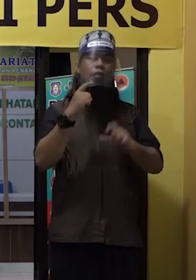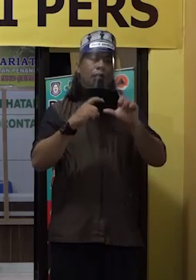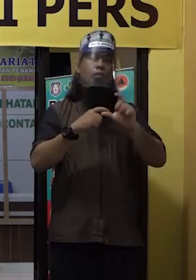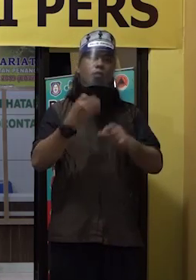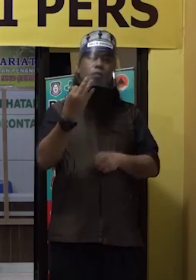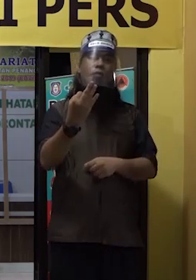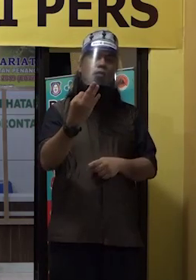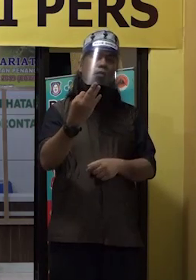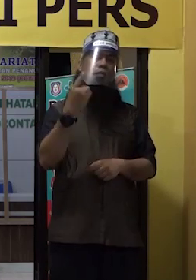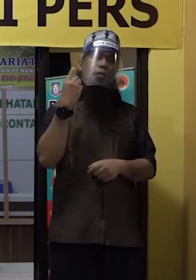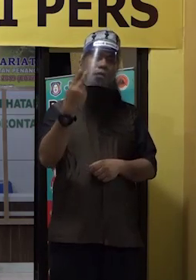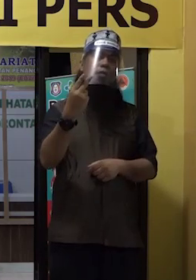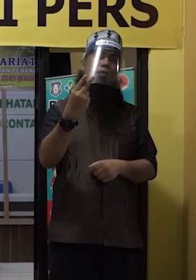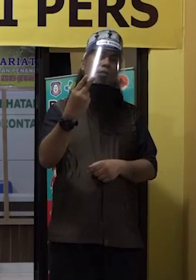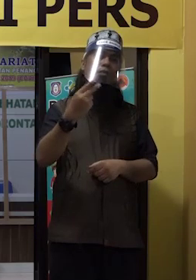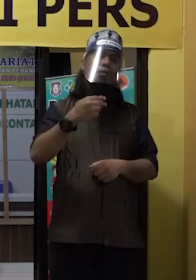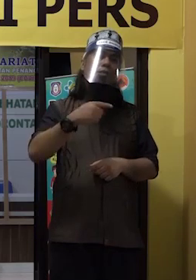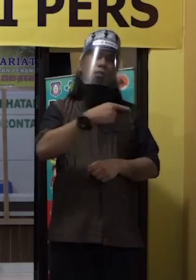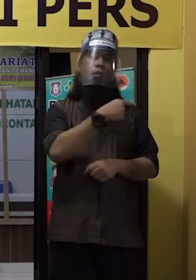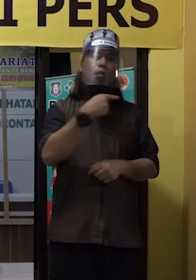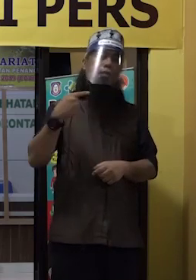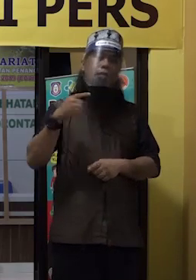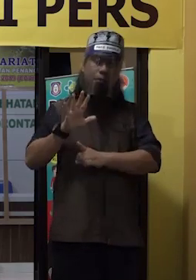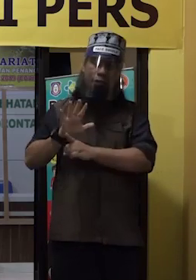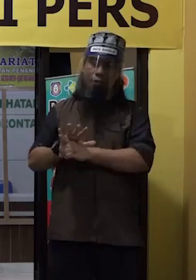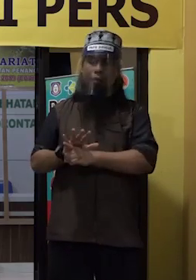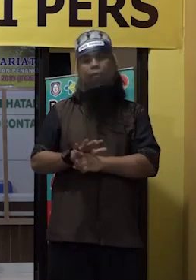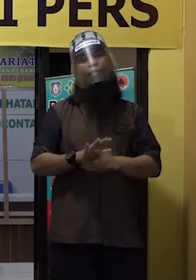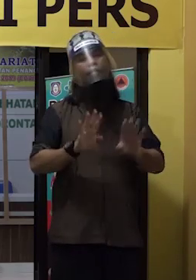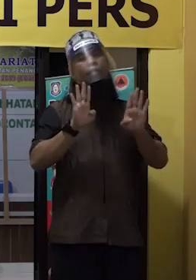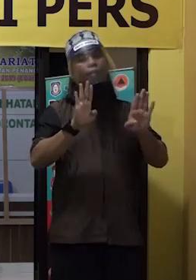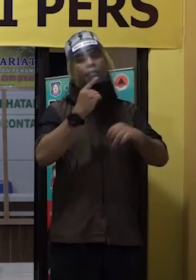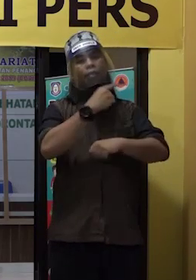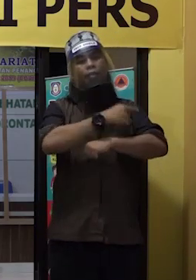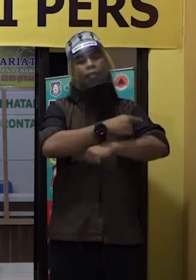ketiga PCR-nya negatif, dirawat selama 8 hari.